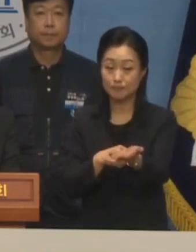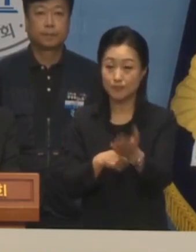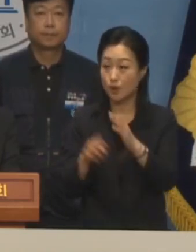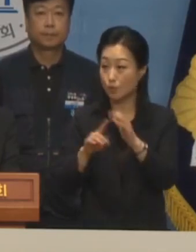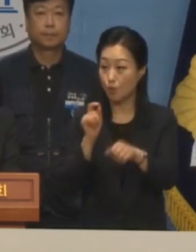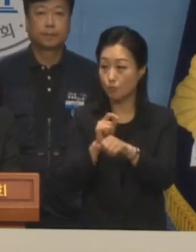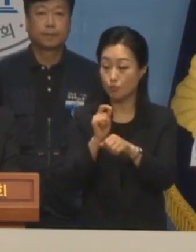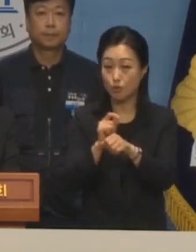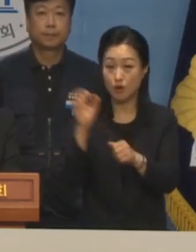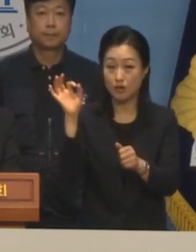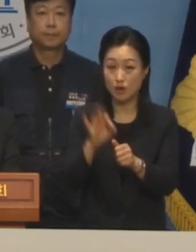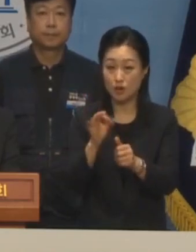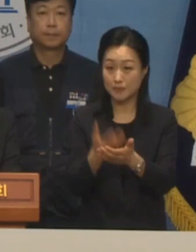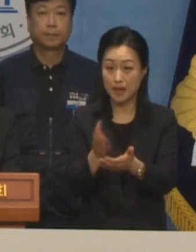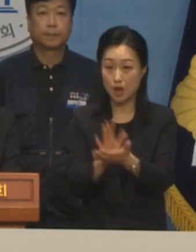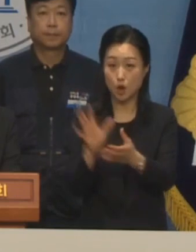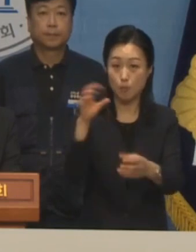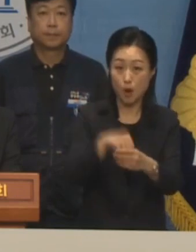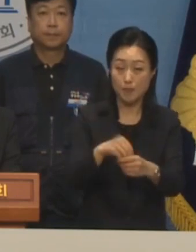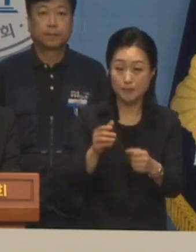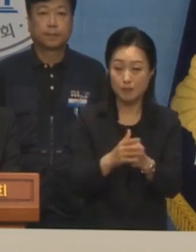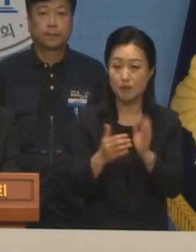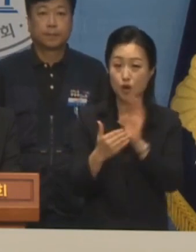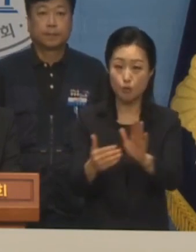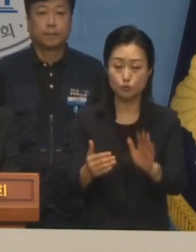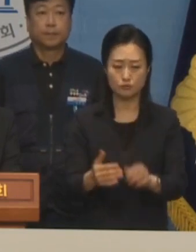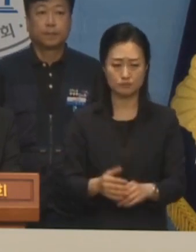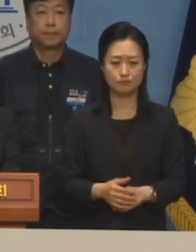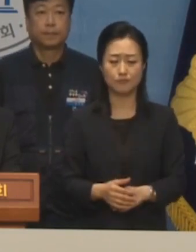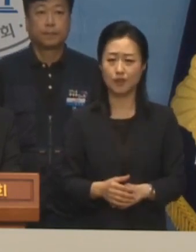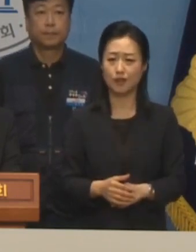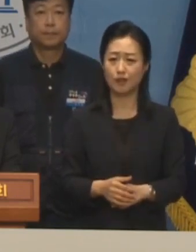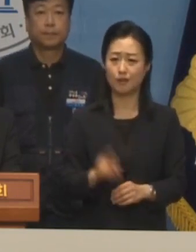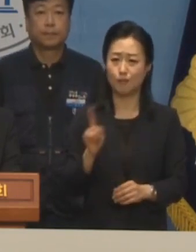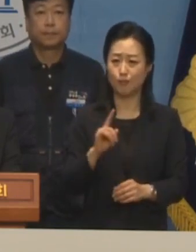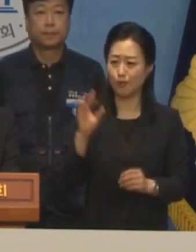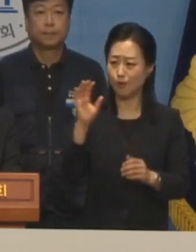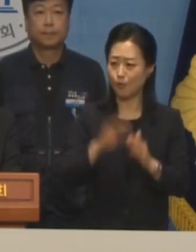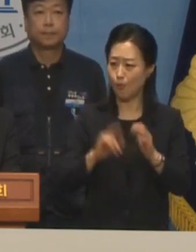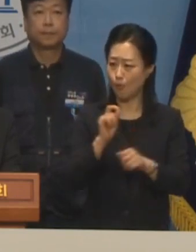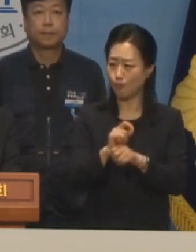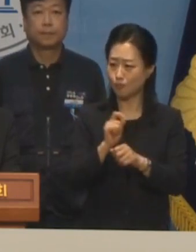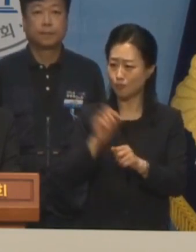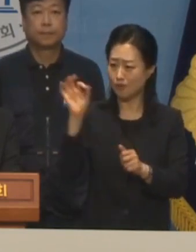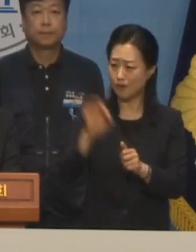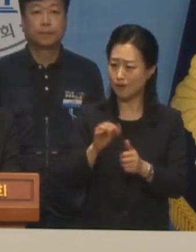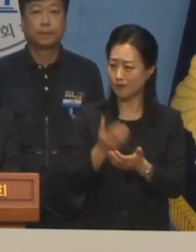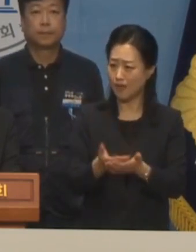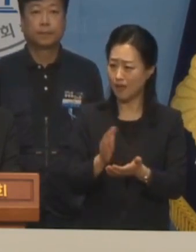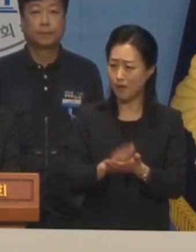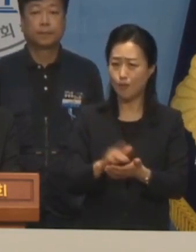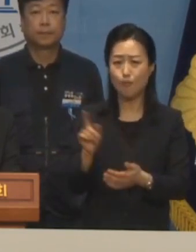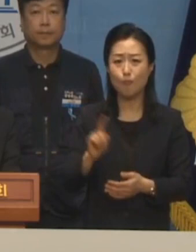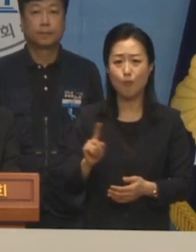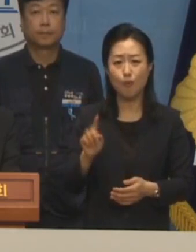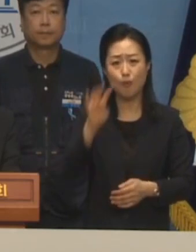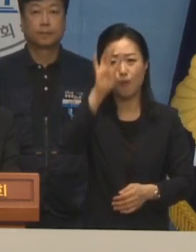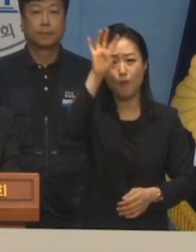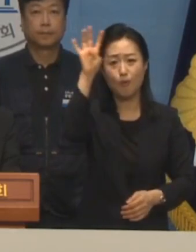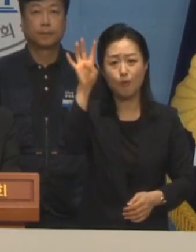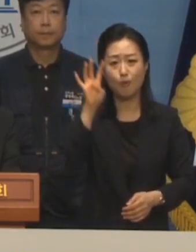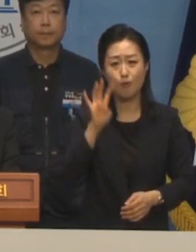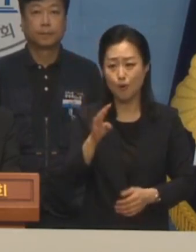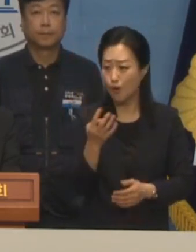된다는 이유로 거부했습니다. 구조개혁안이, 특히 윤석열 정부의 구조개혁안이 무엇인지에 대해서 그